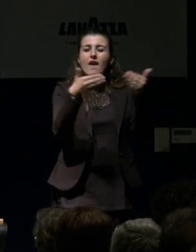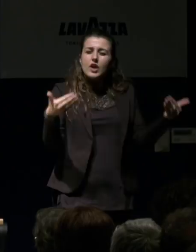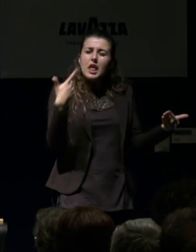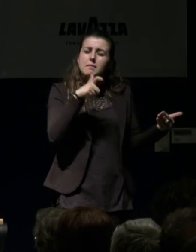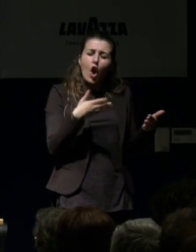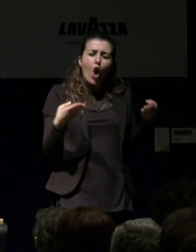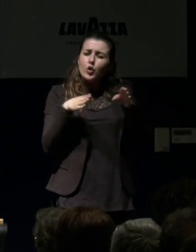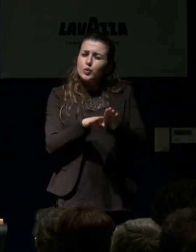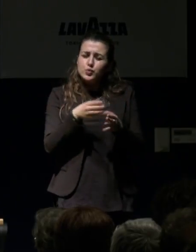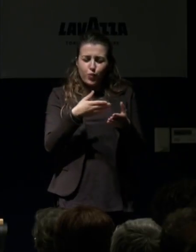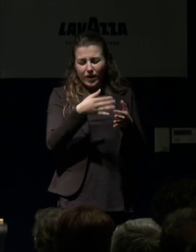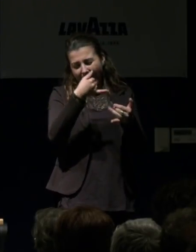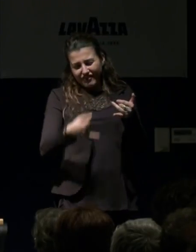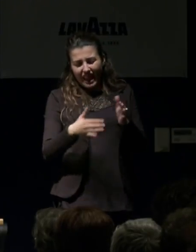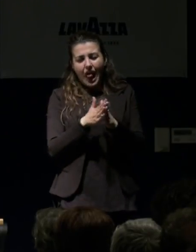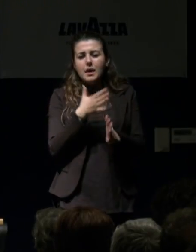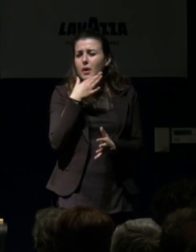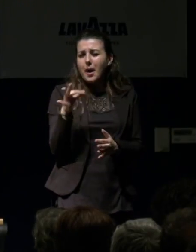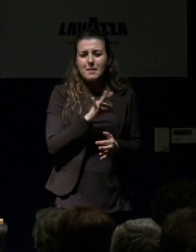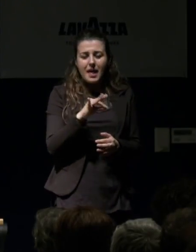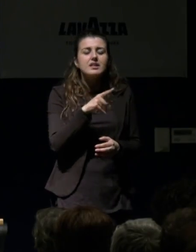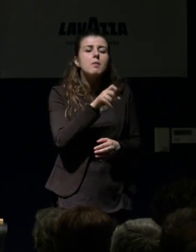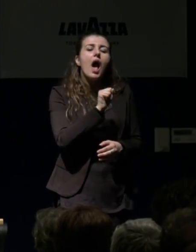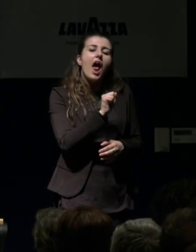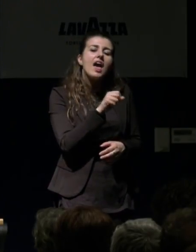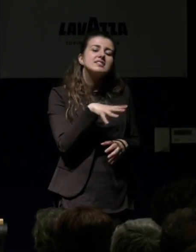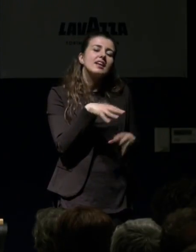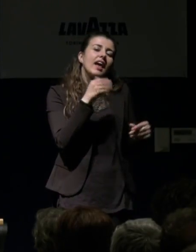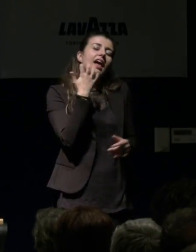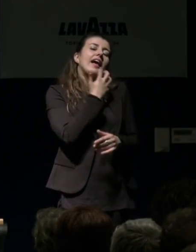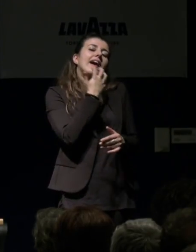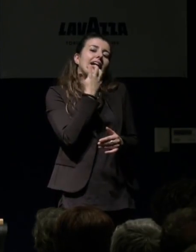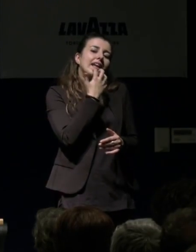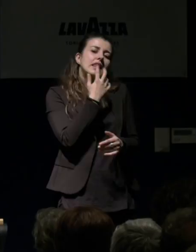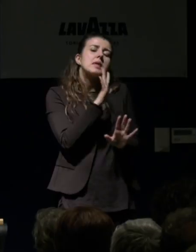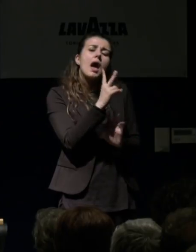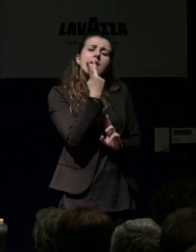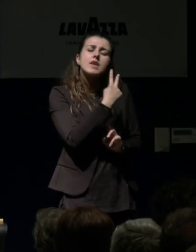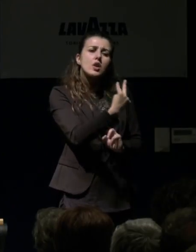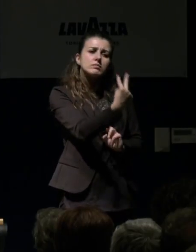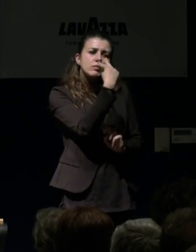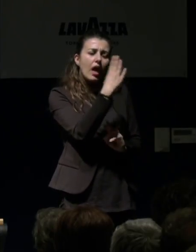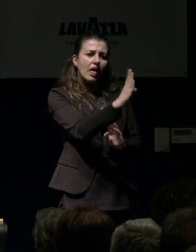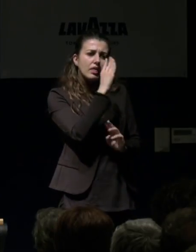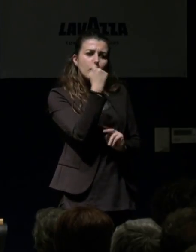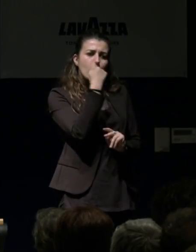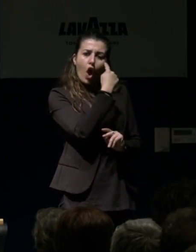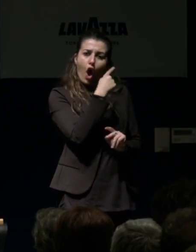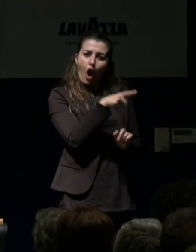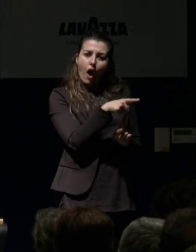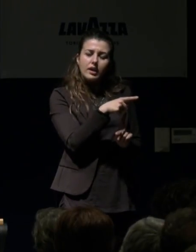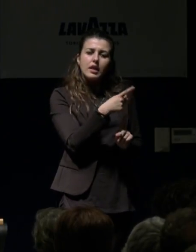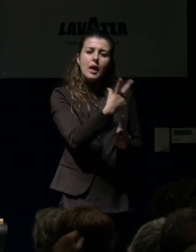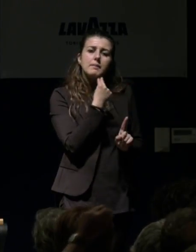bellissima e alessandro come al solito e si schermì con una risata però mi guardò dritto negli occhi quella volta e mi disse quali sono i momenti